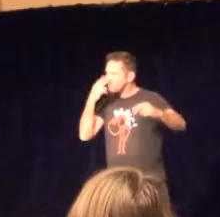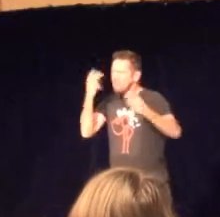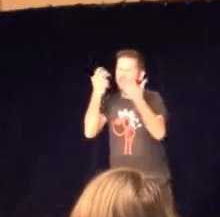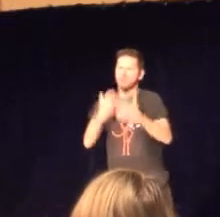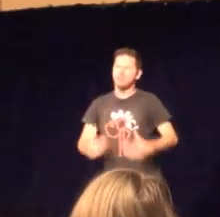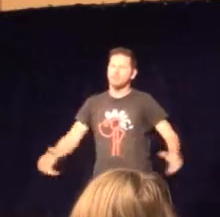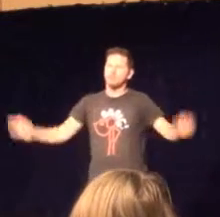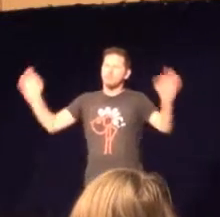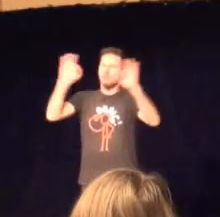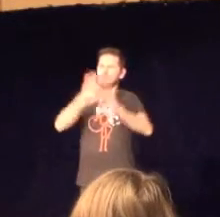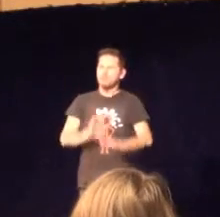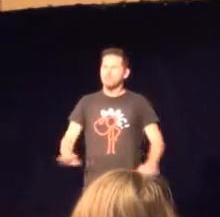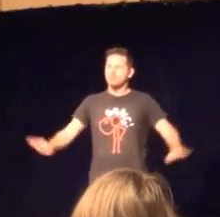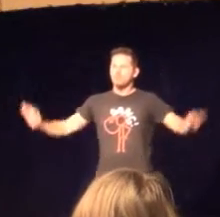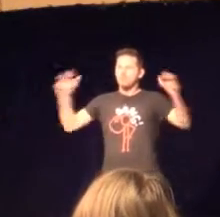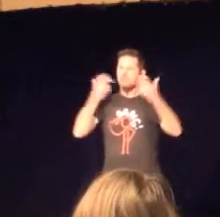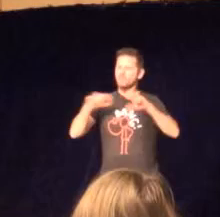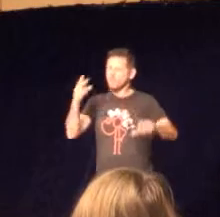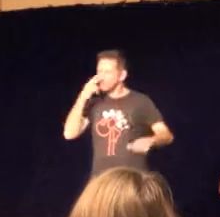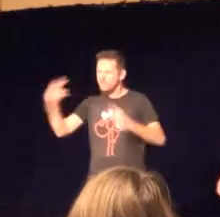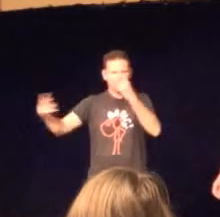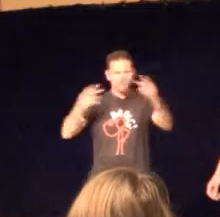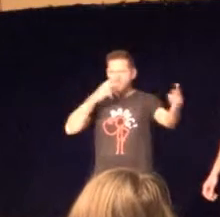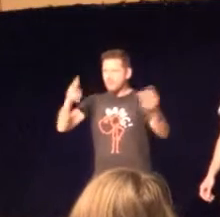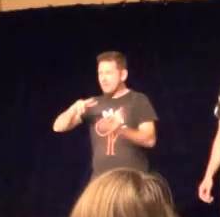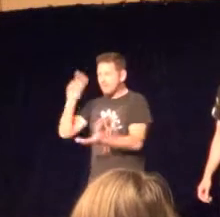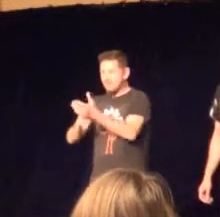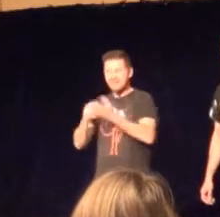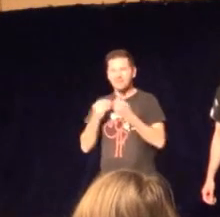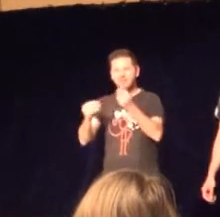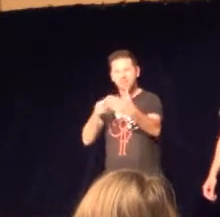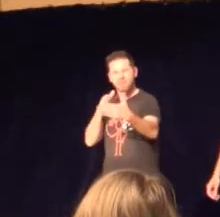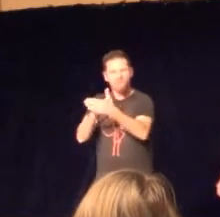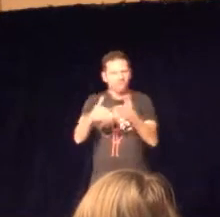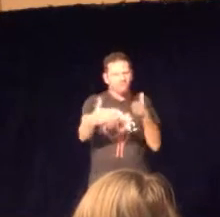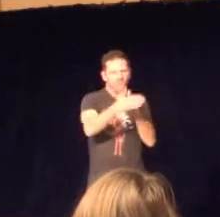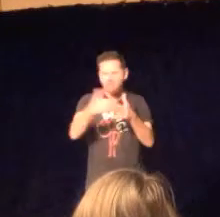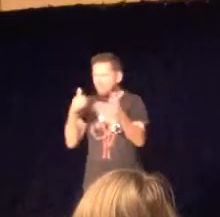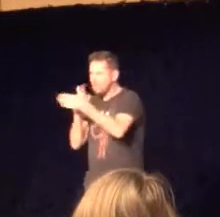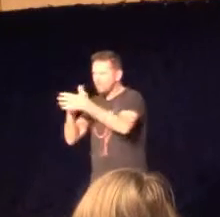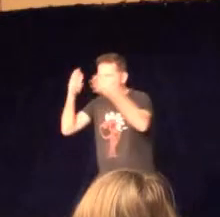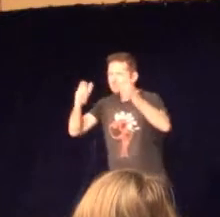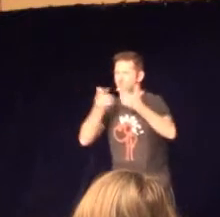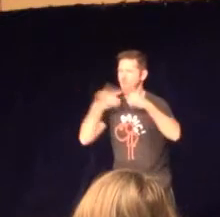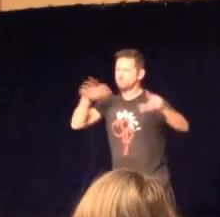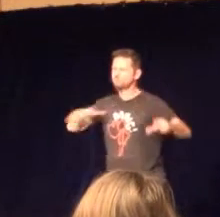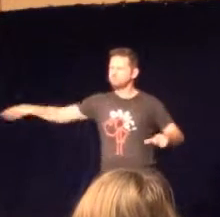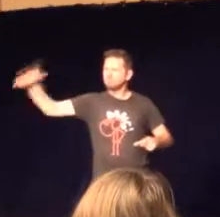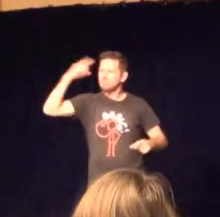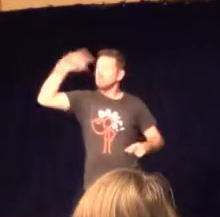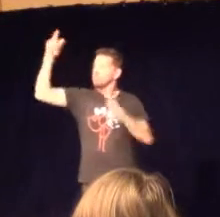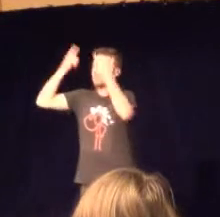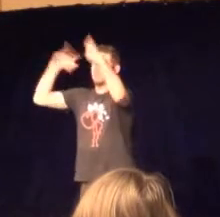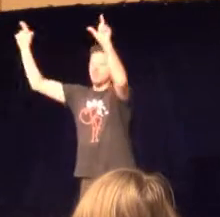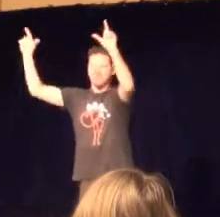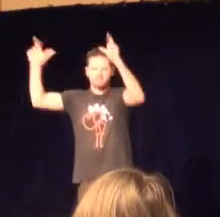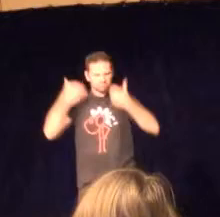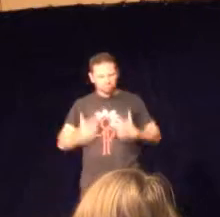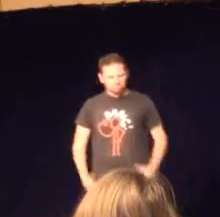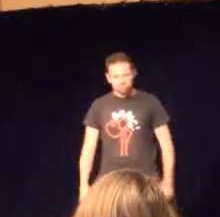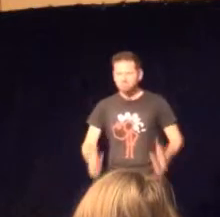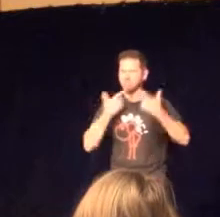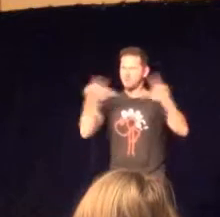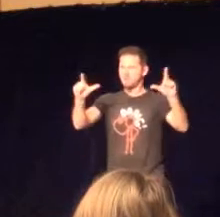Je ne veux pas que la réalité les empêche de réaliser. Je les veux libres de penser, libres de rester, libres